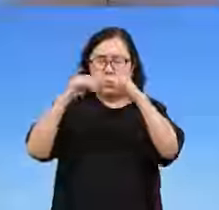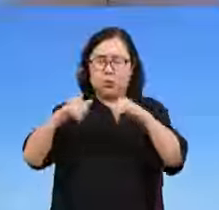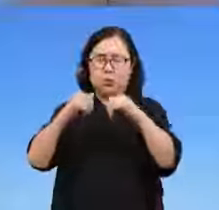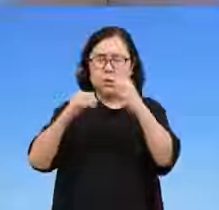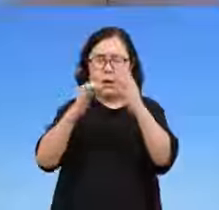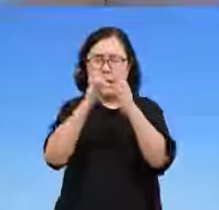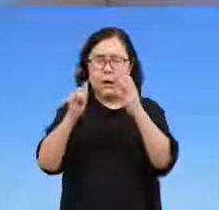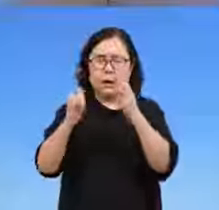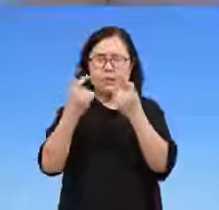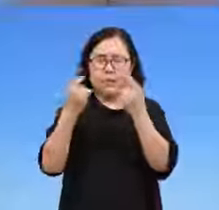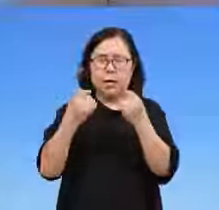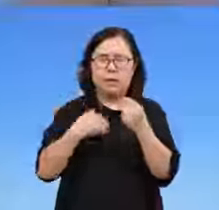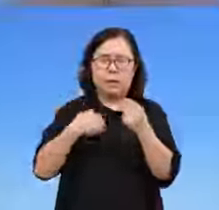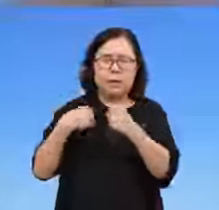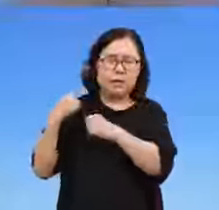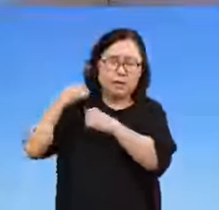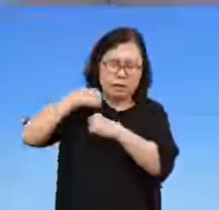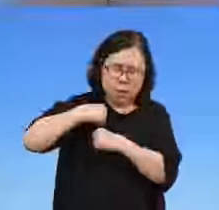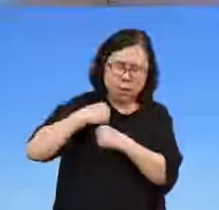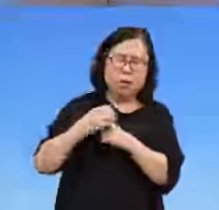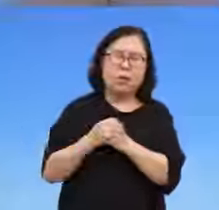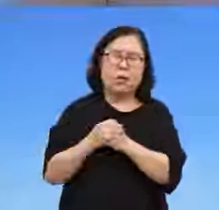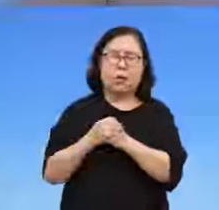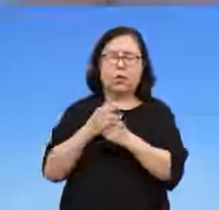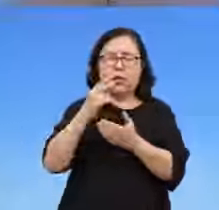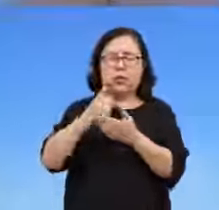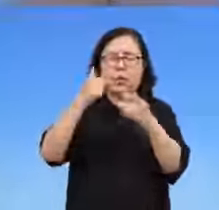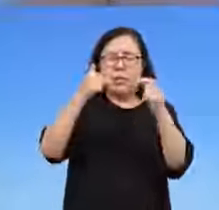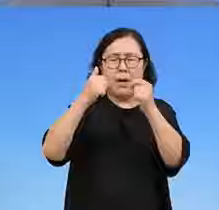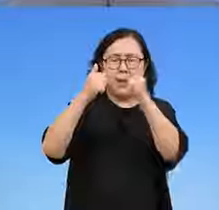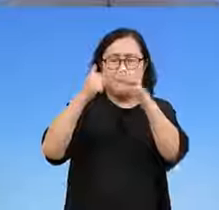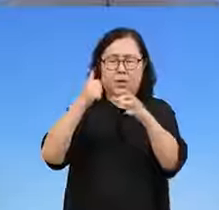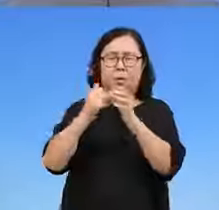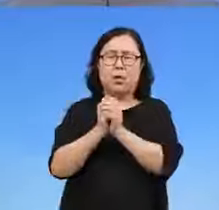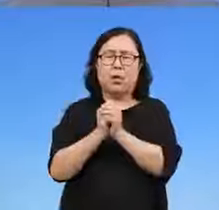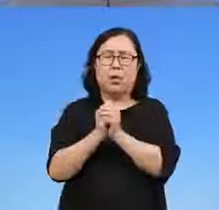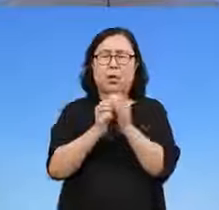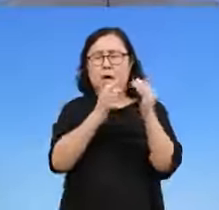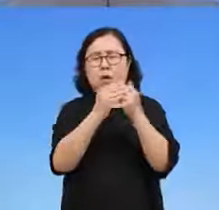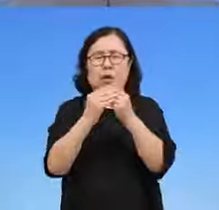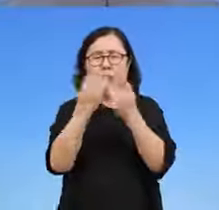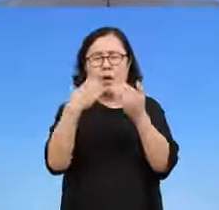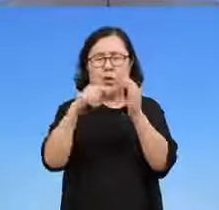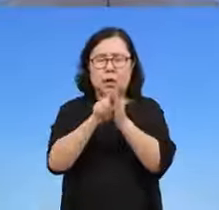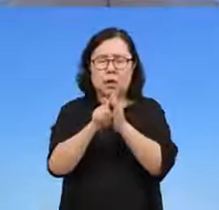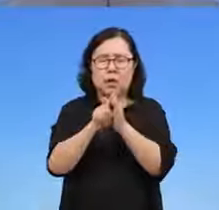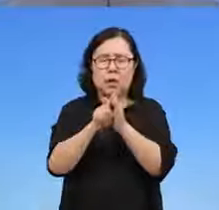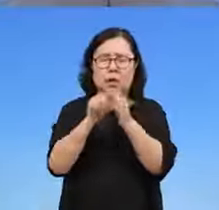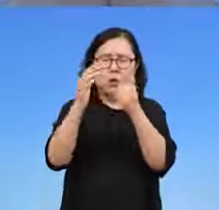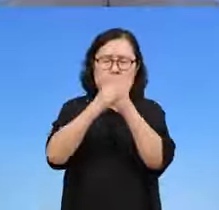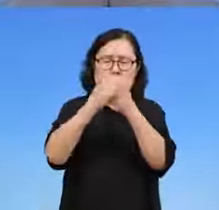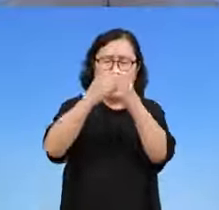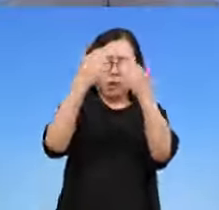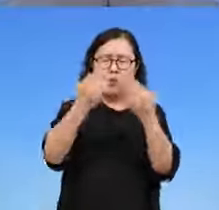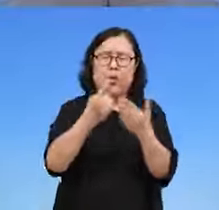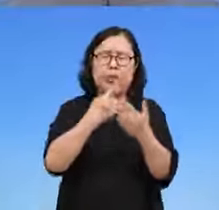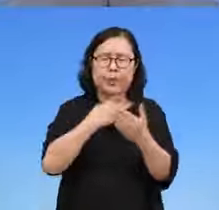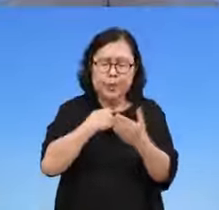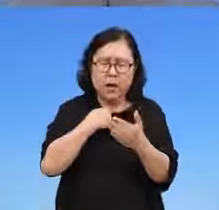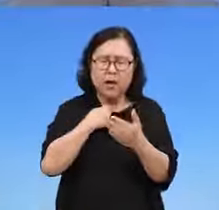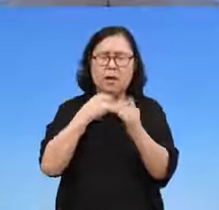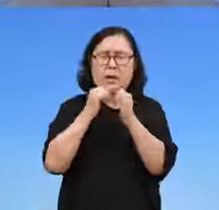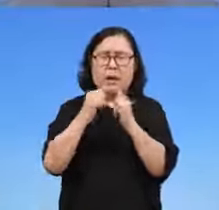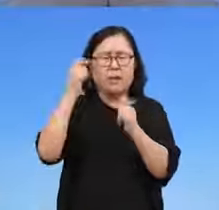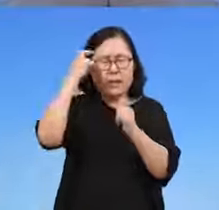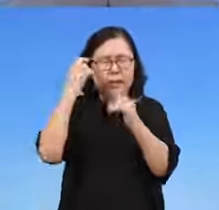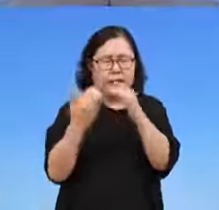네 사람처럼 누군가를 나를 들쳐매고 참 주님 앞으로 인도하려고 몸부림쳤던 그 고마운 수많은 분들이